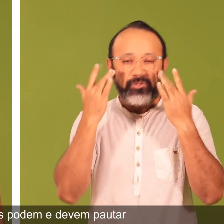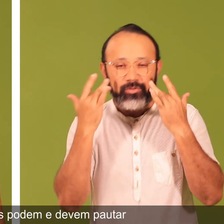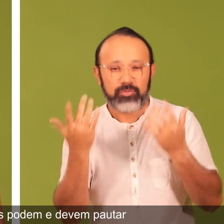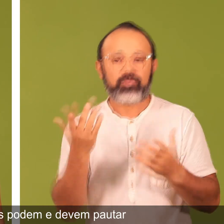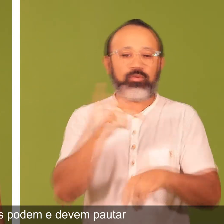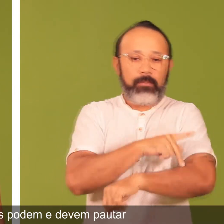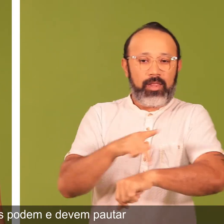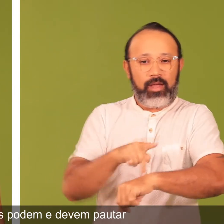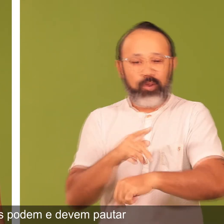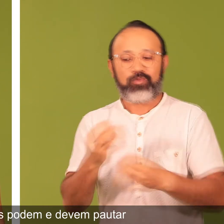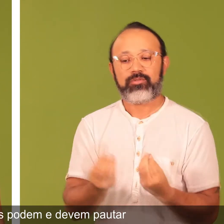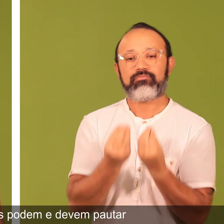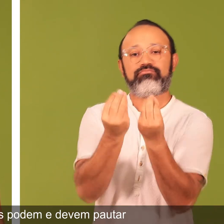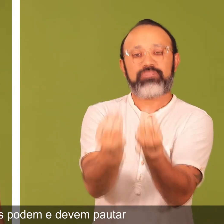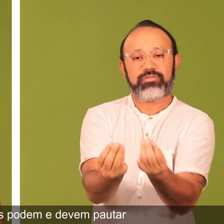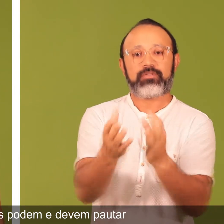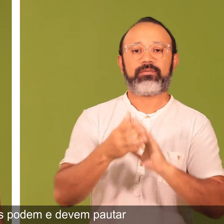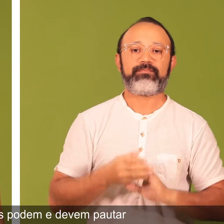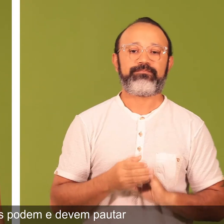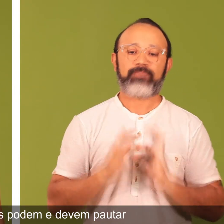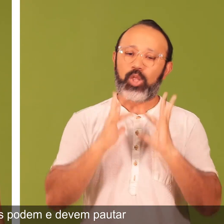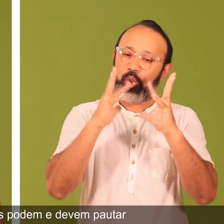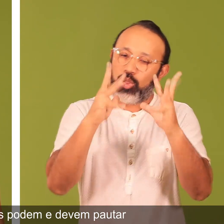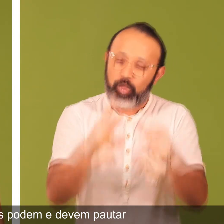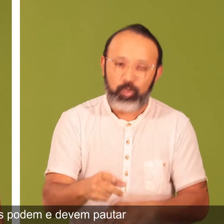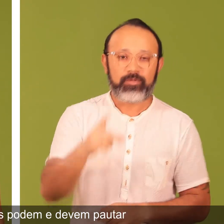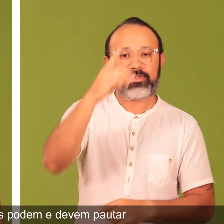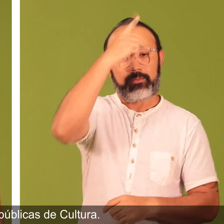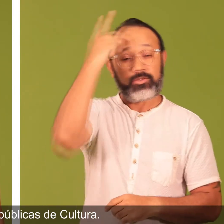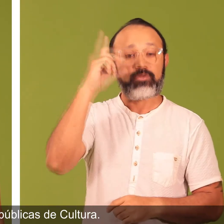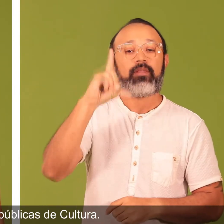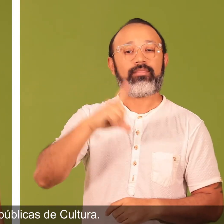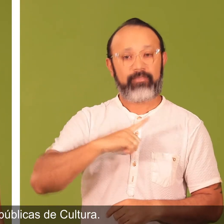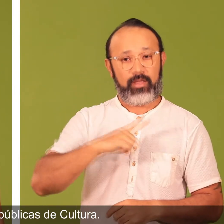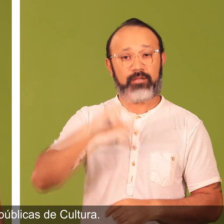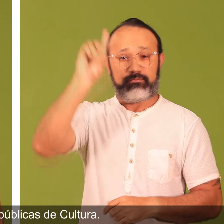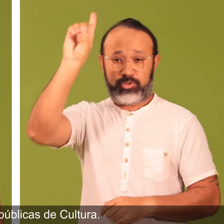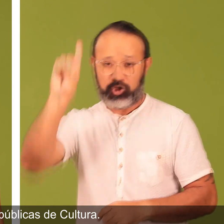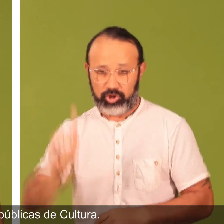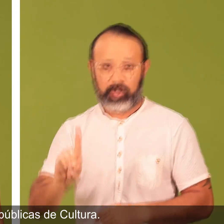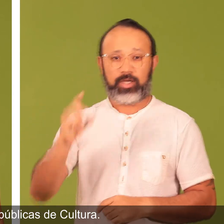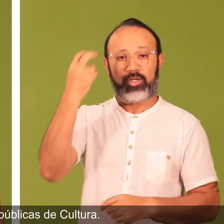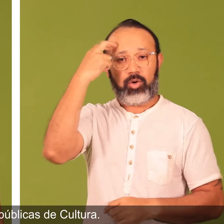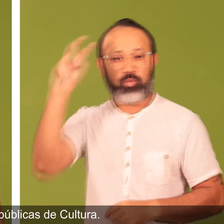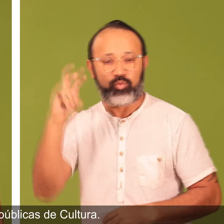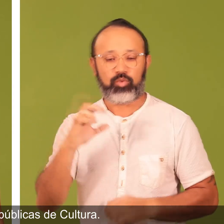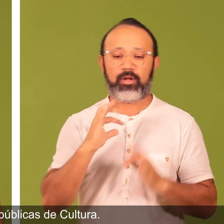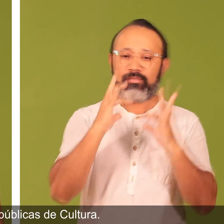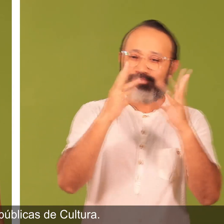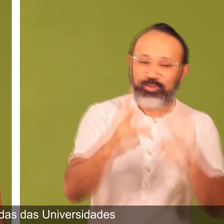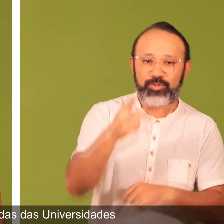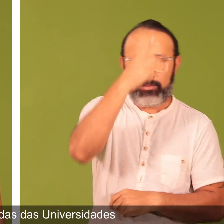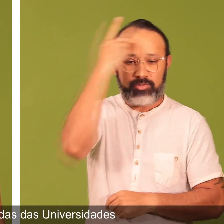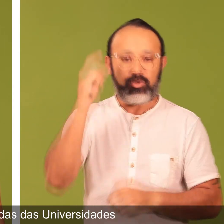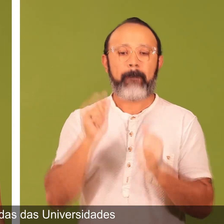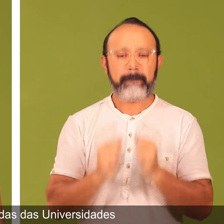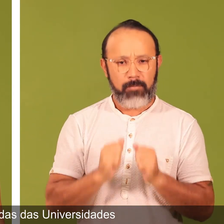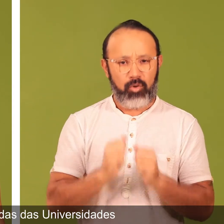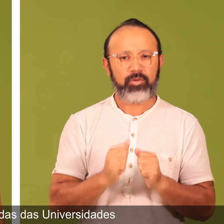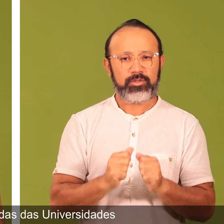cultura todas as pessoas podem e devem pautar as políticas públicas de Cultura